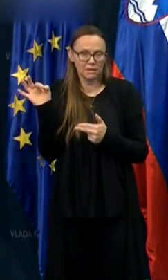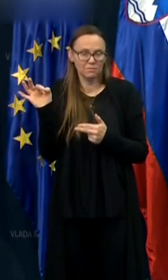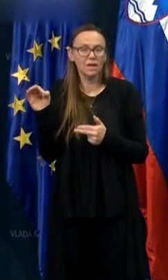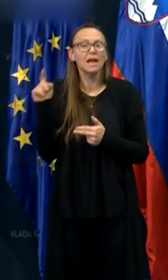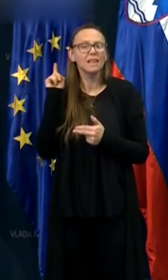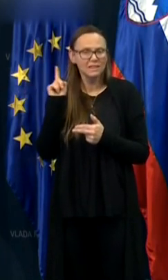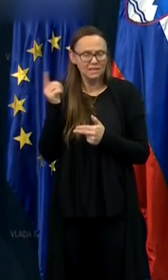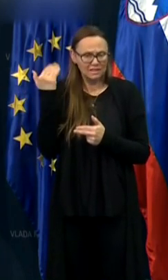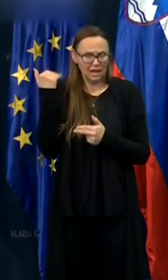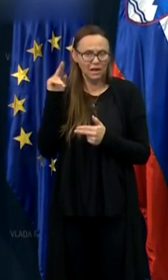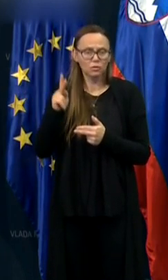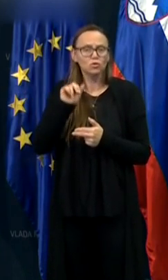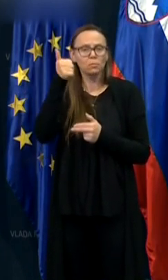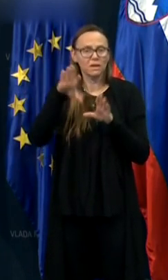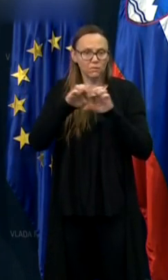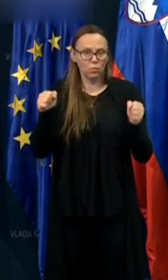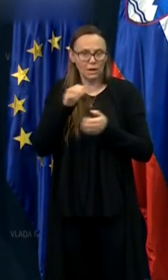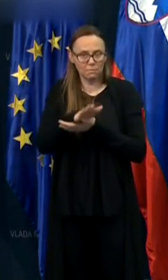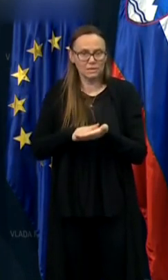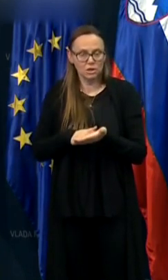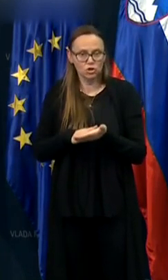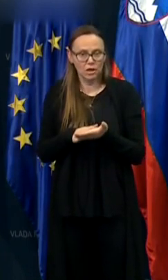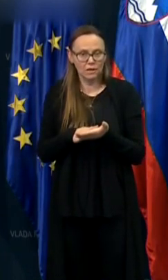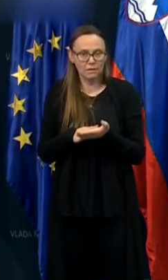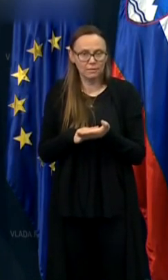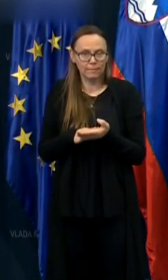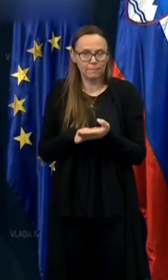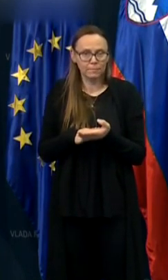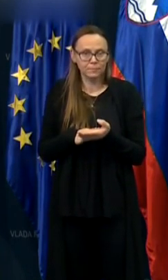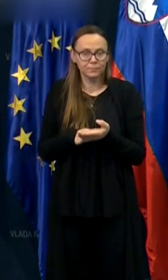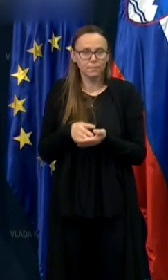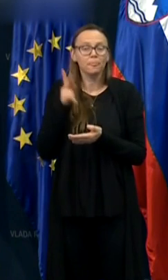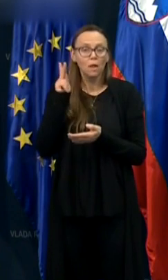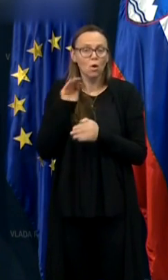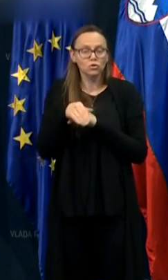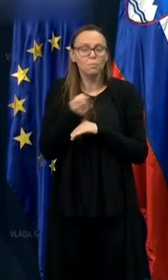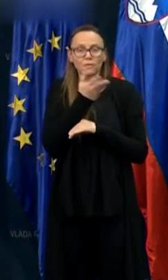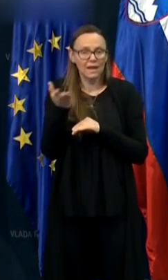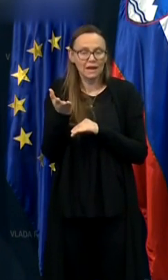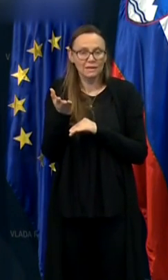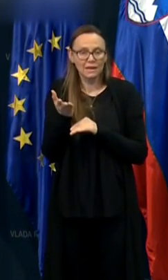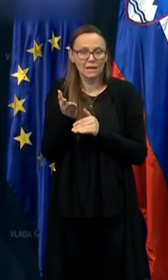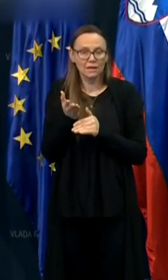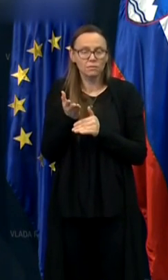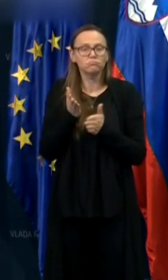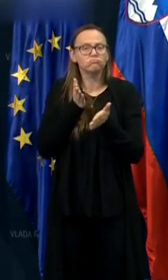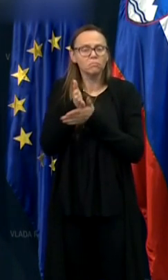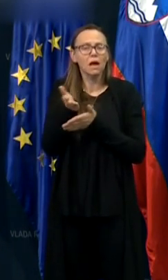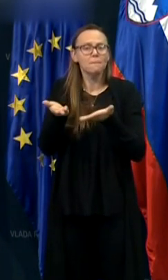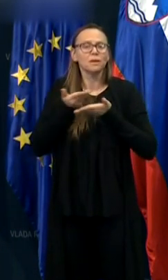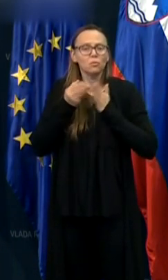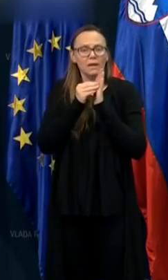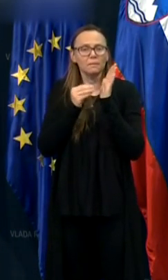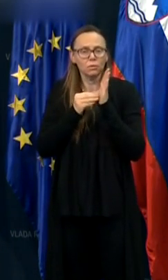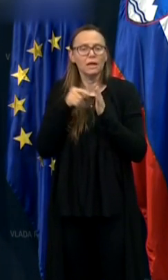ko so se prvi ukrepi začeli in ko so po nekaterih posredno dobljenih podatkov bili ti